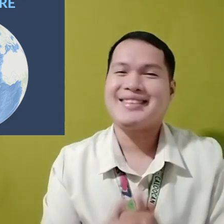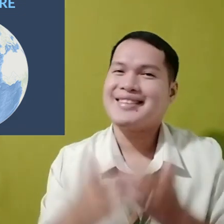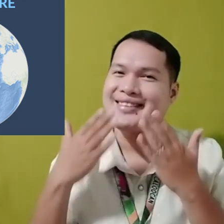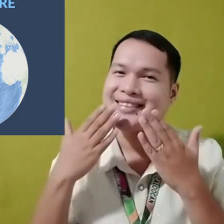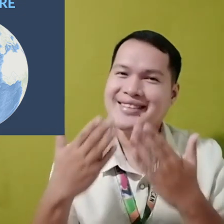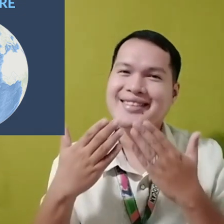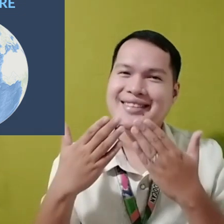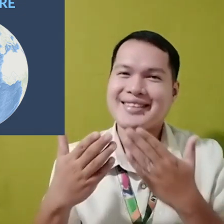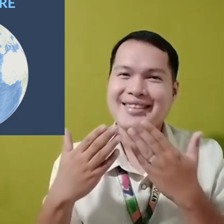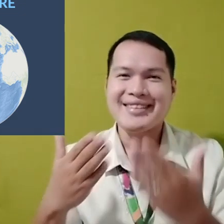Maraming salamat!